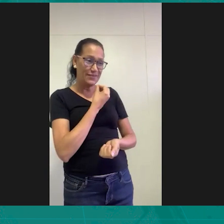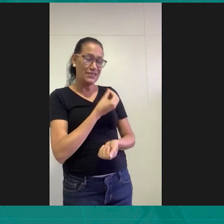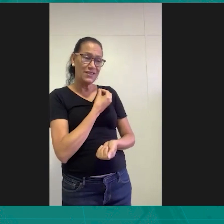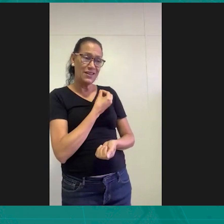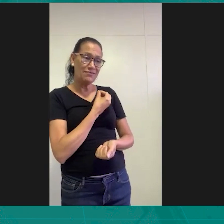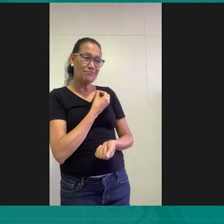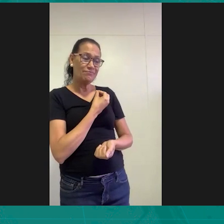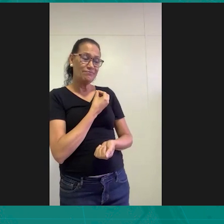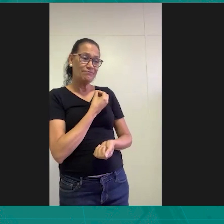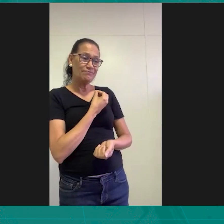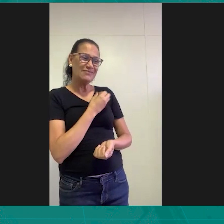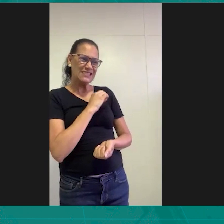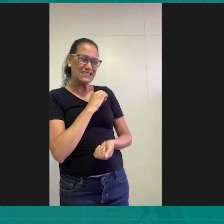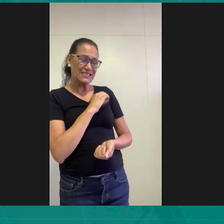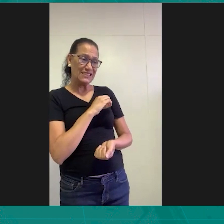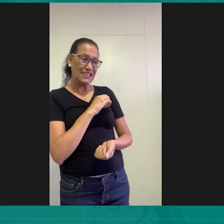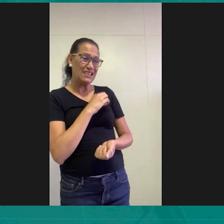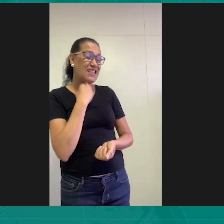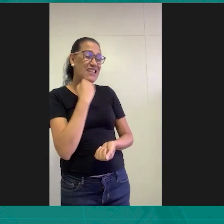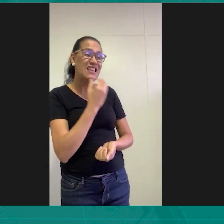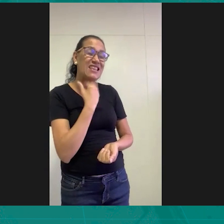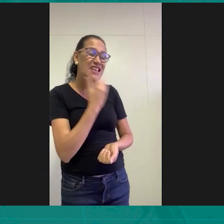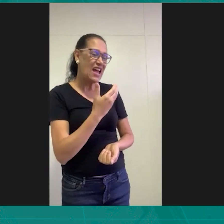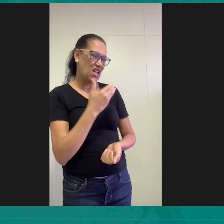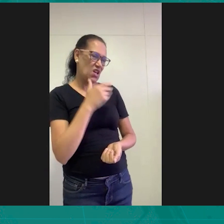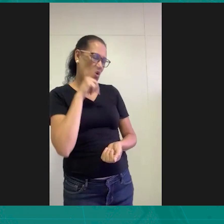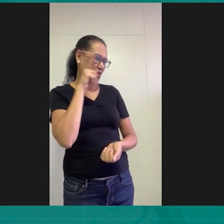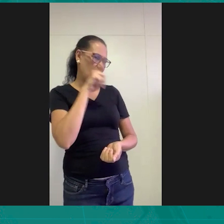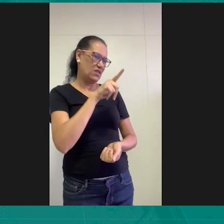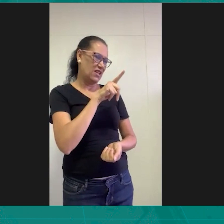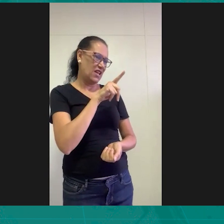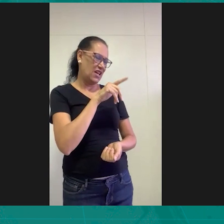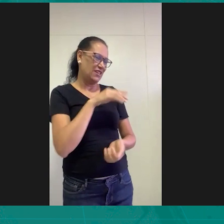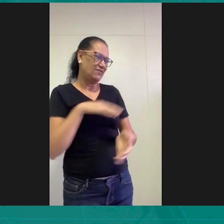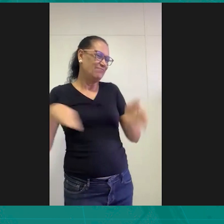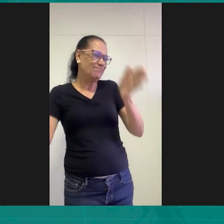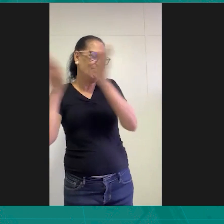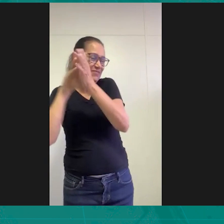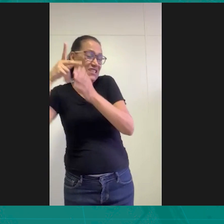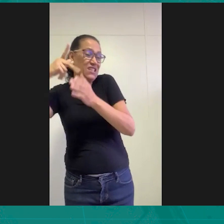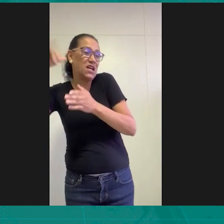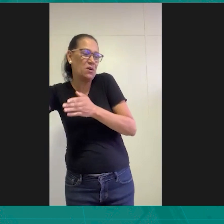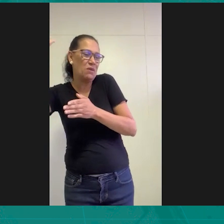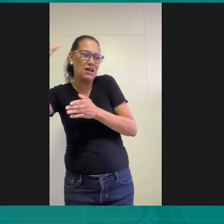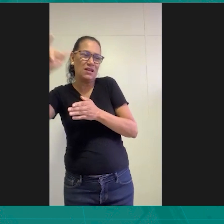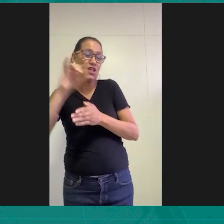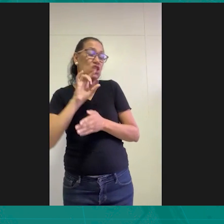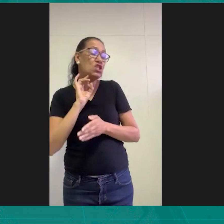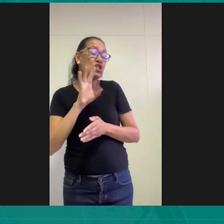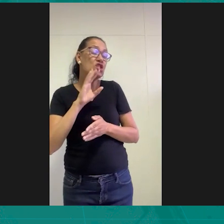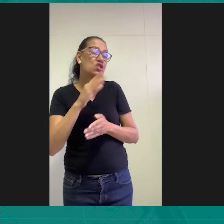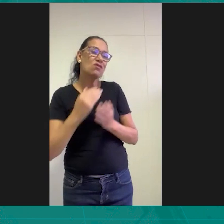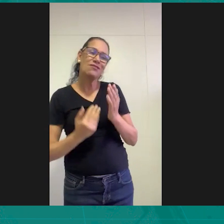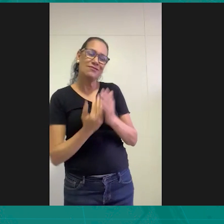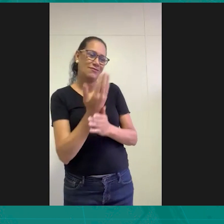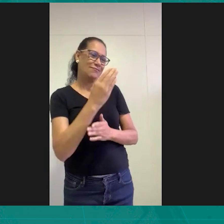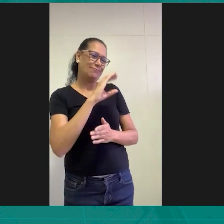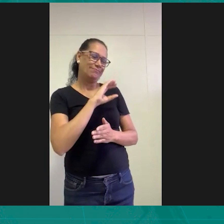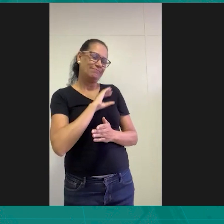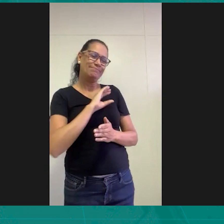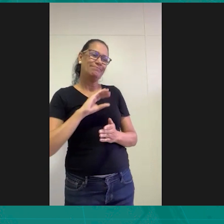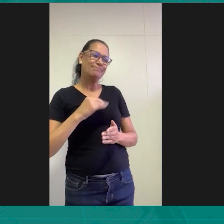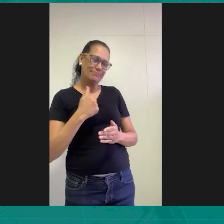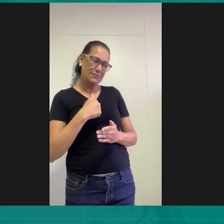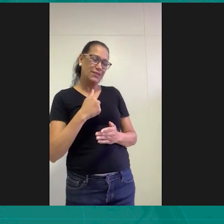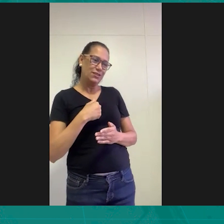Ninguém vem ao Pai senão por mim. Vem por quê? Porque ele já estava no Pai. Agora ele